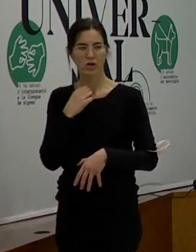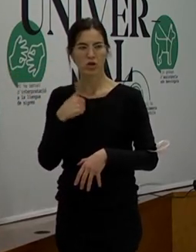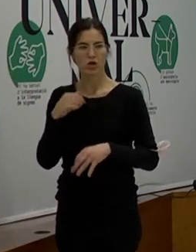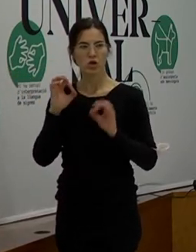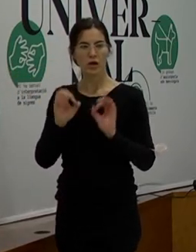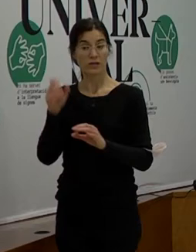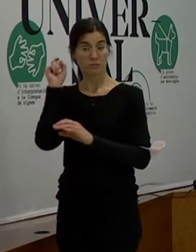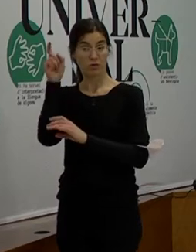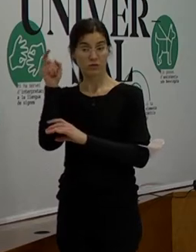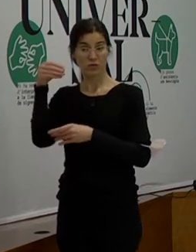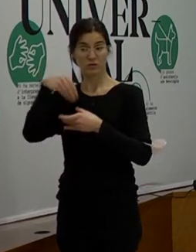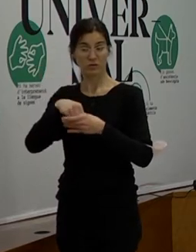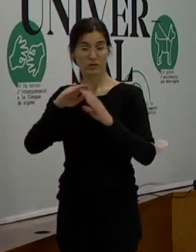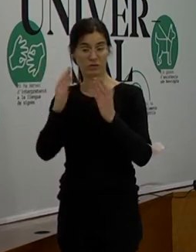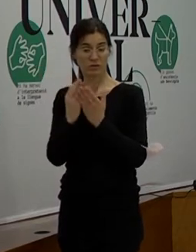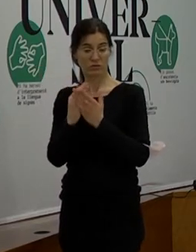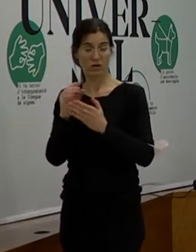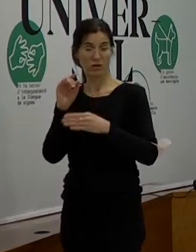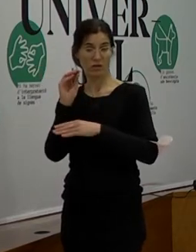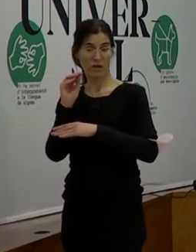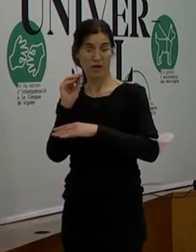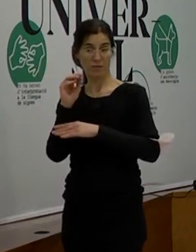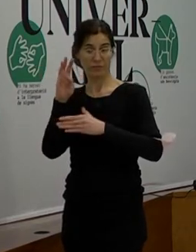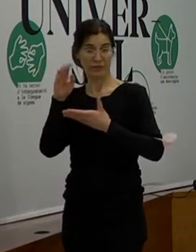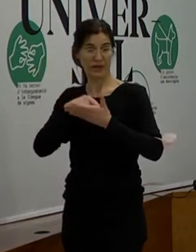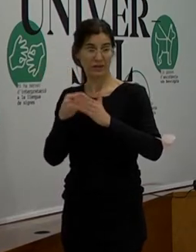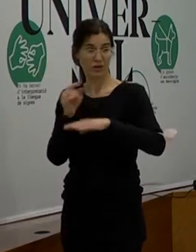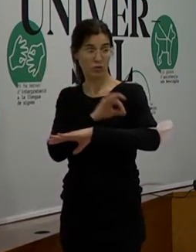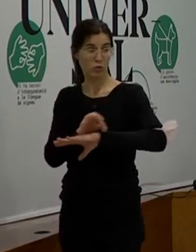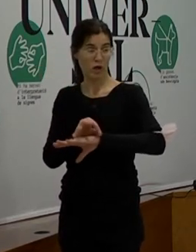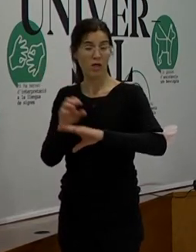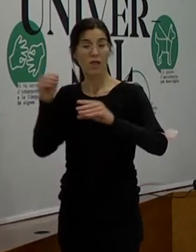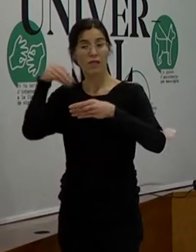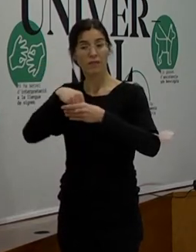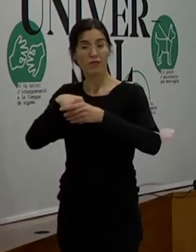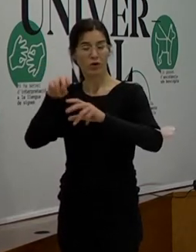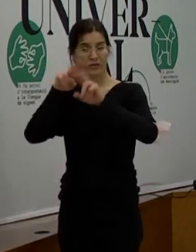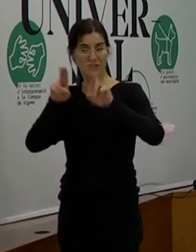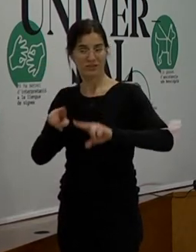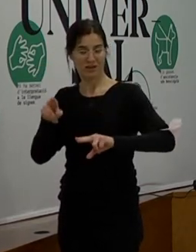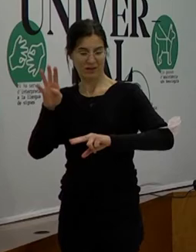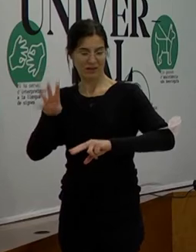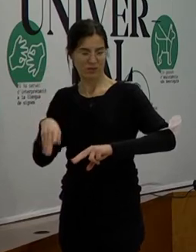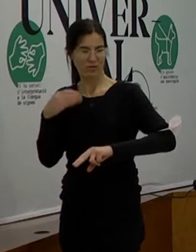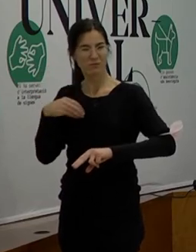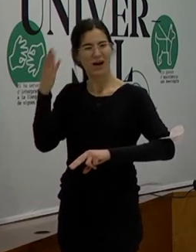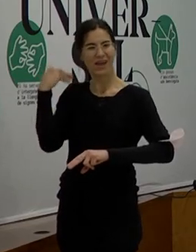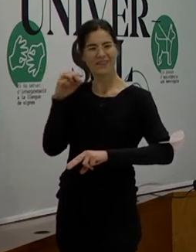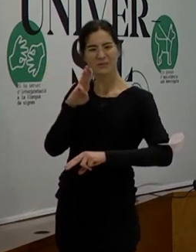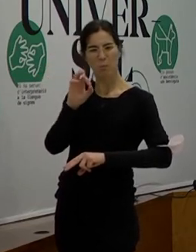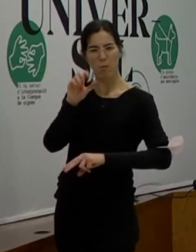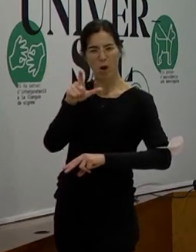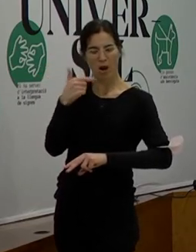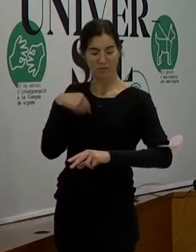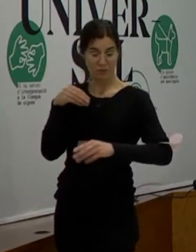de l'Escola d'Arquitectura, però de la Internacional de Catalunya. Aleshores, el Pol ha estat explicant que ells amb